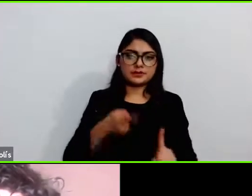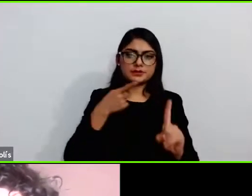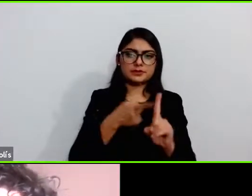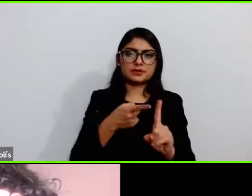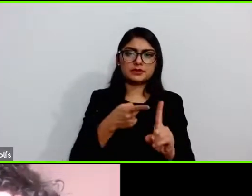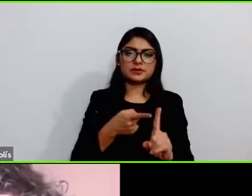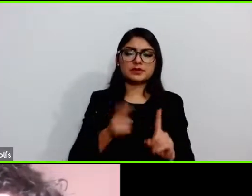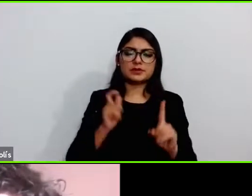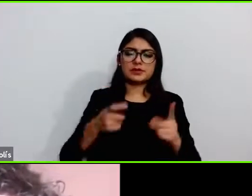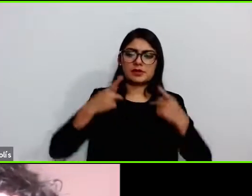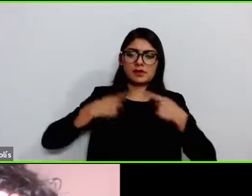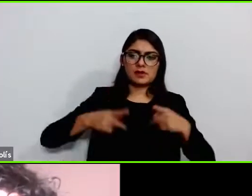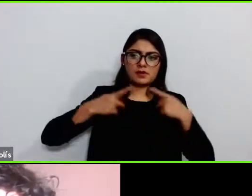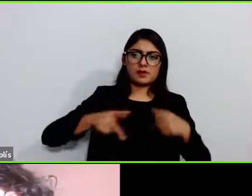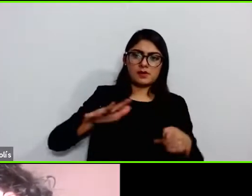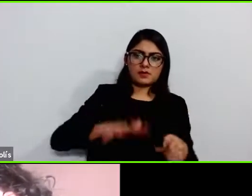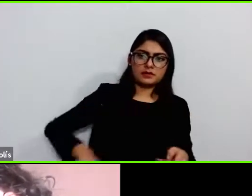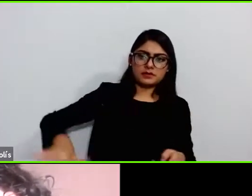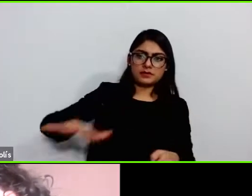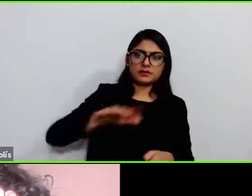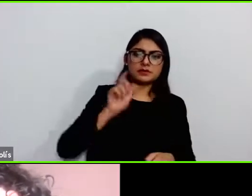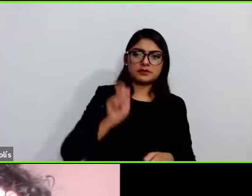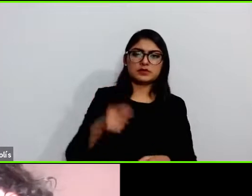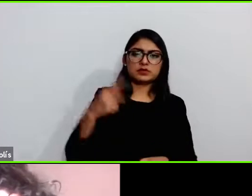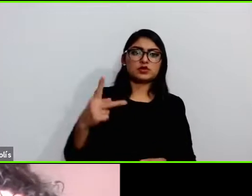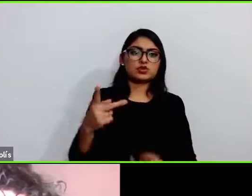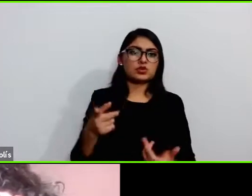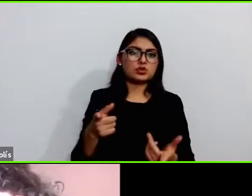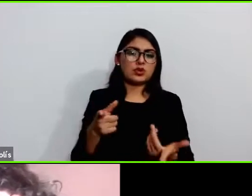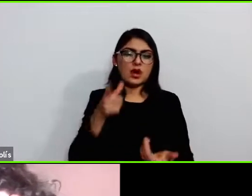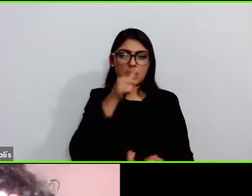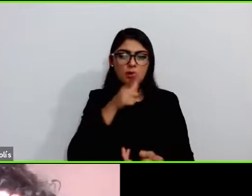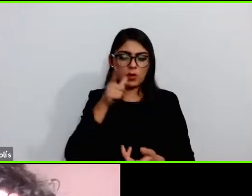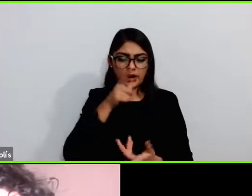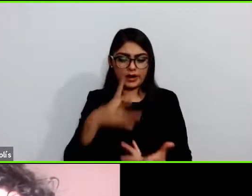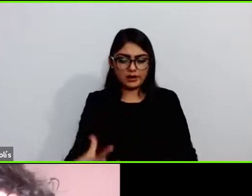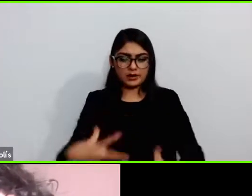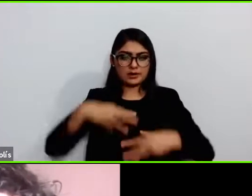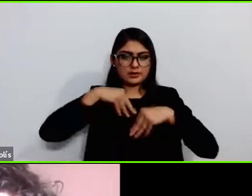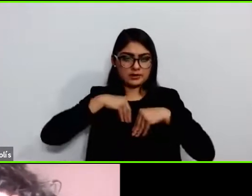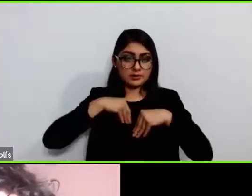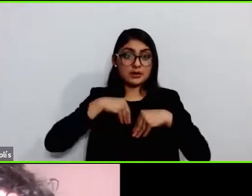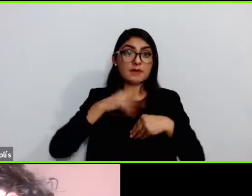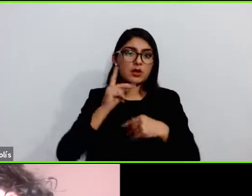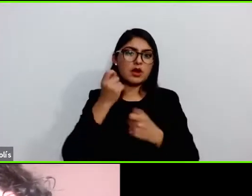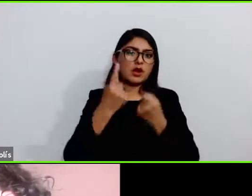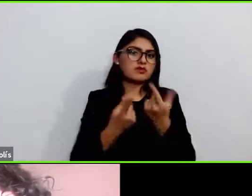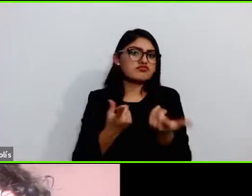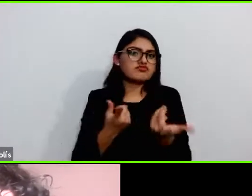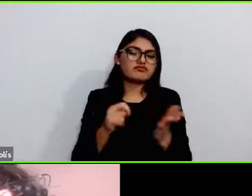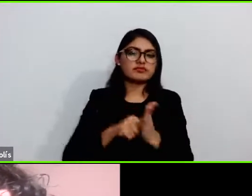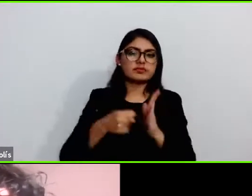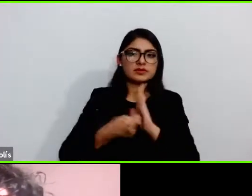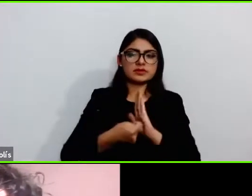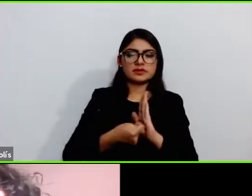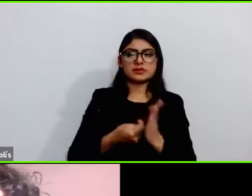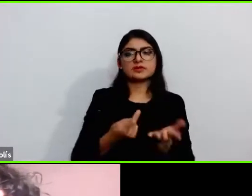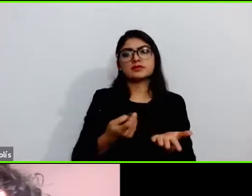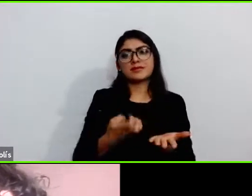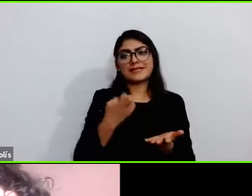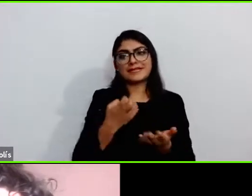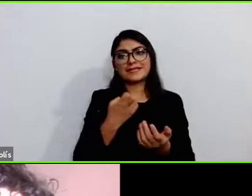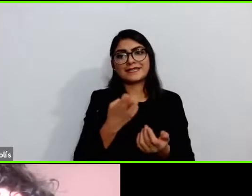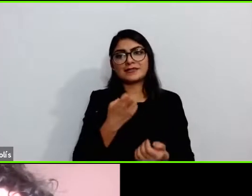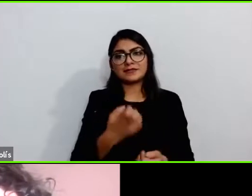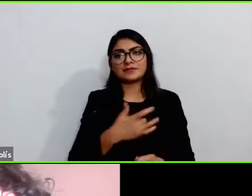en general se apropien de ese lenguaje, pero que hay algunas cosas que son técnicas, por decirlo de algún modo. Y ese es en ese punto a